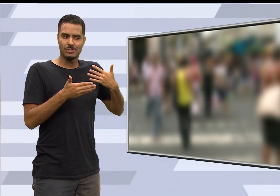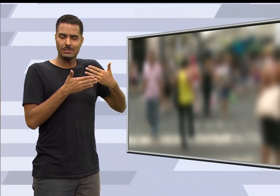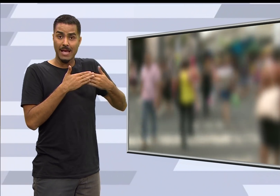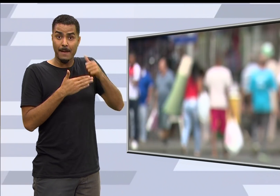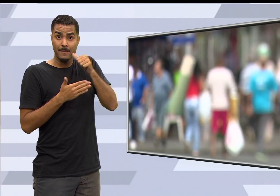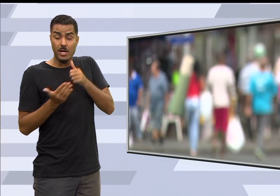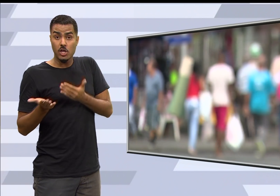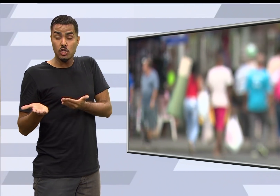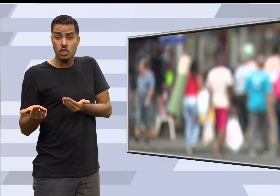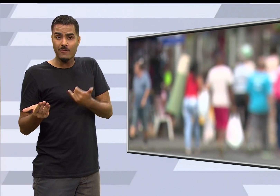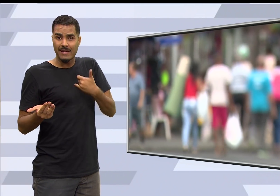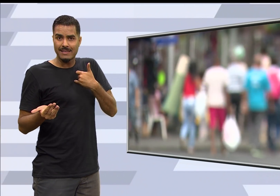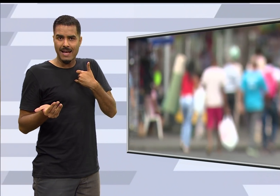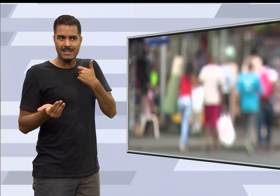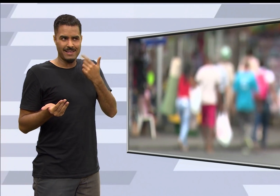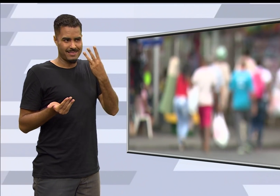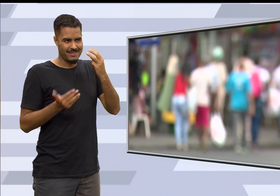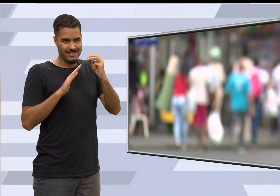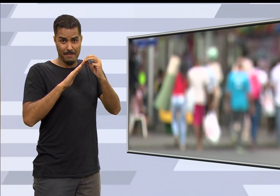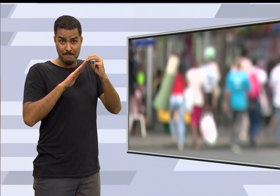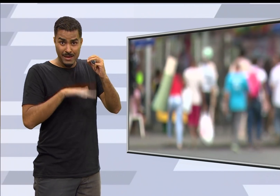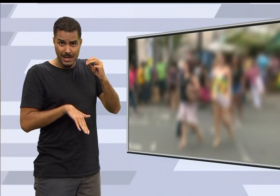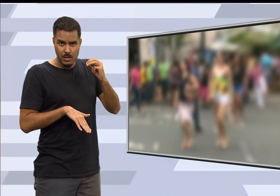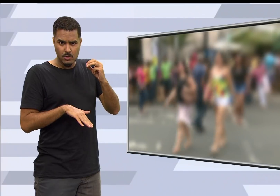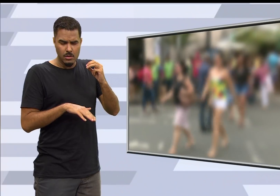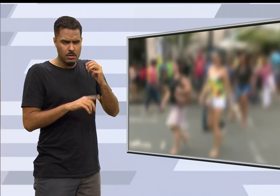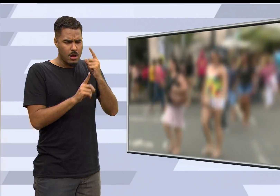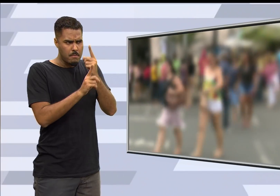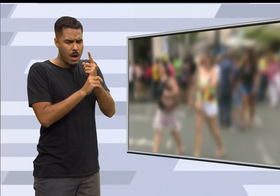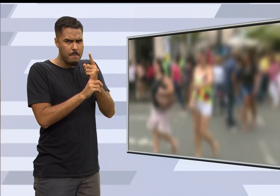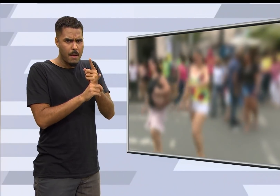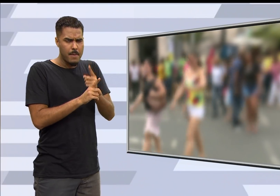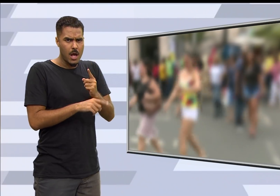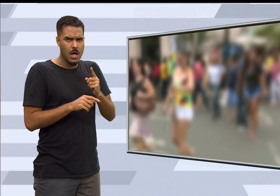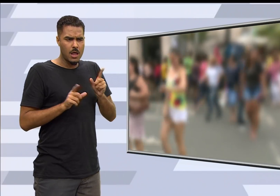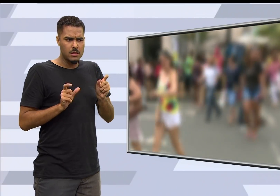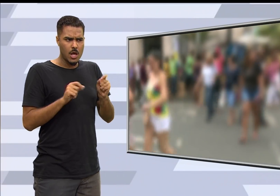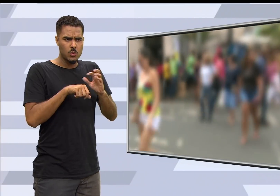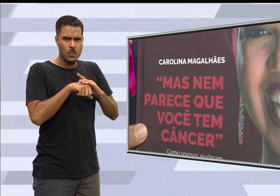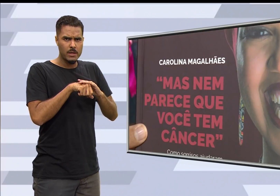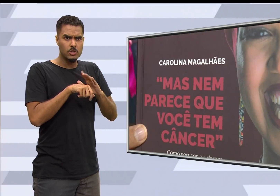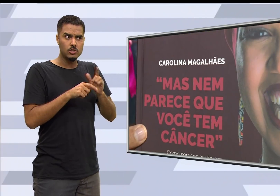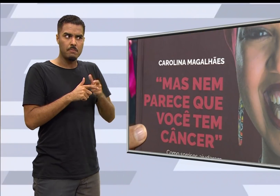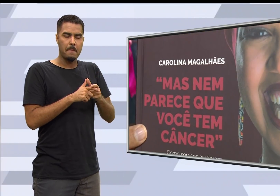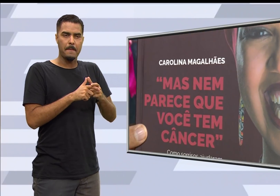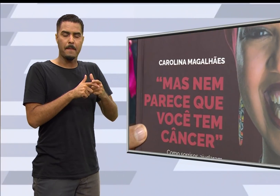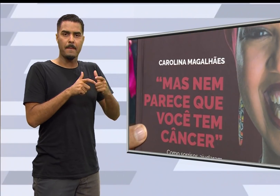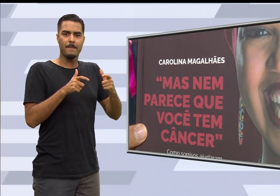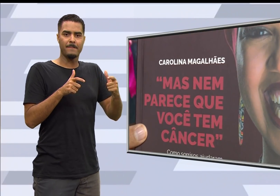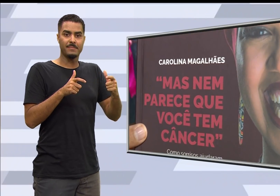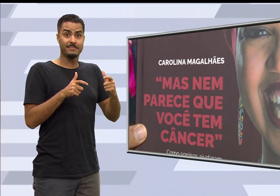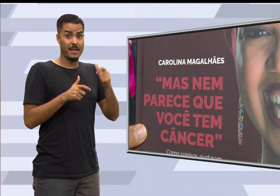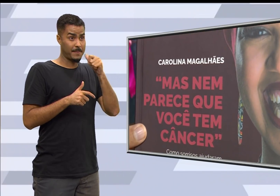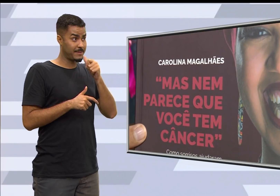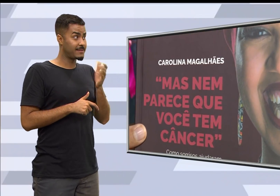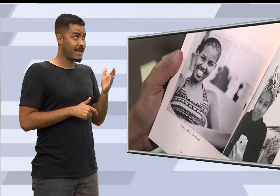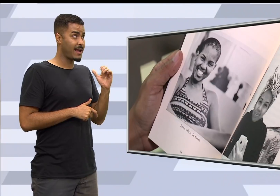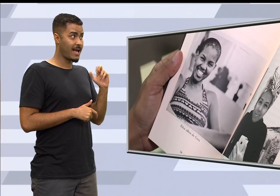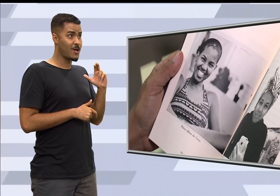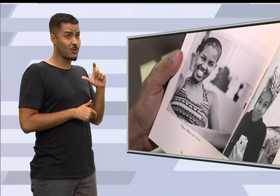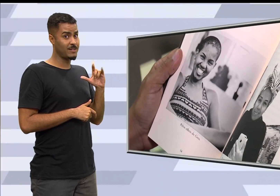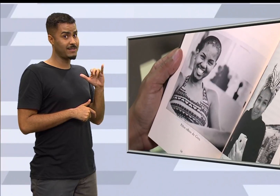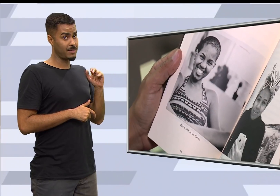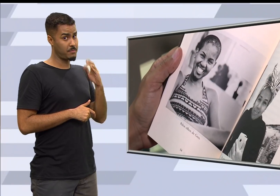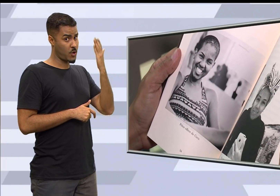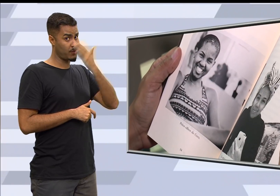mulheres jovens com idades abaixo de 30 anos diagnosticadas com a doença aumentou. Carolina é uma delas e